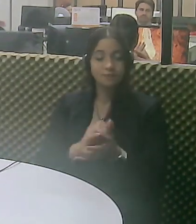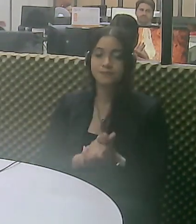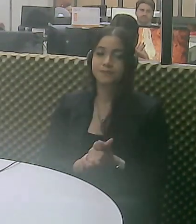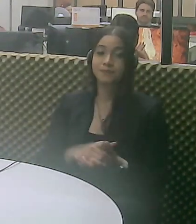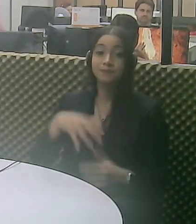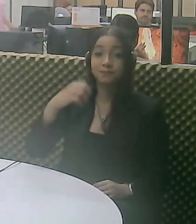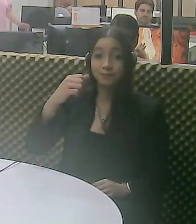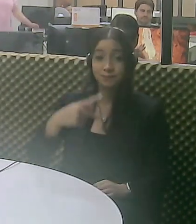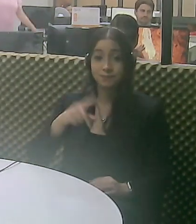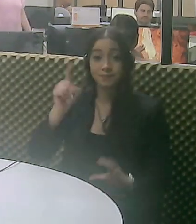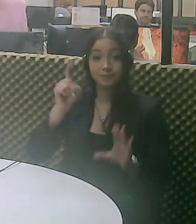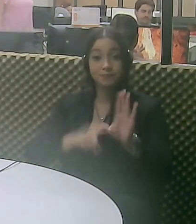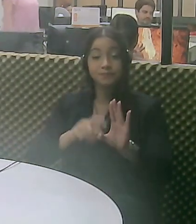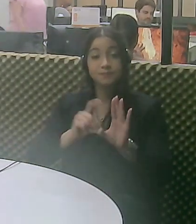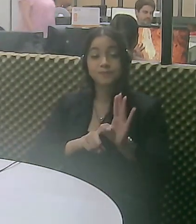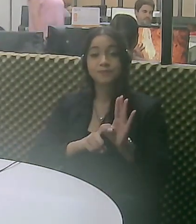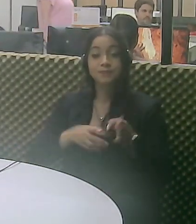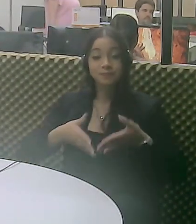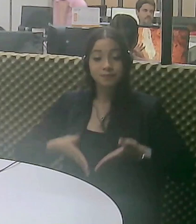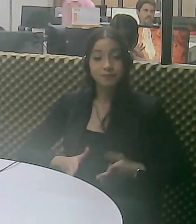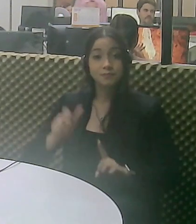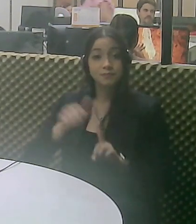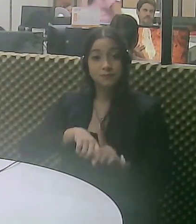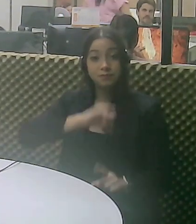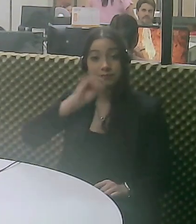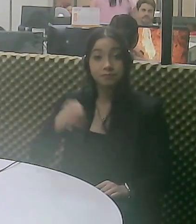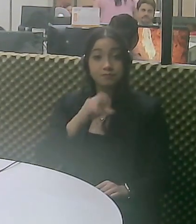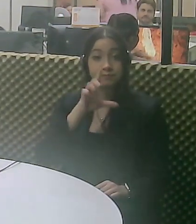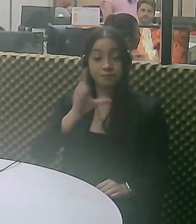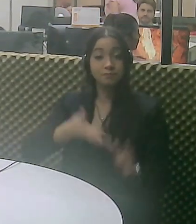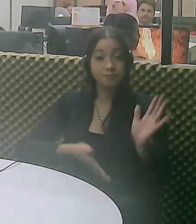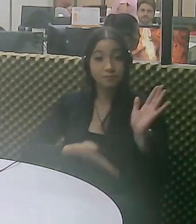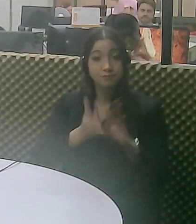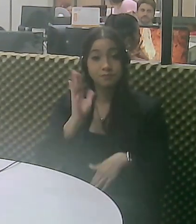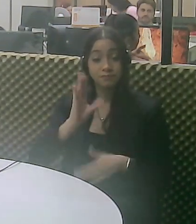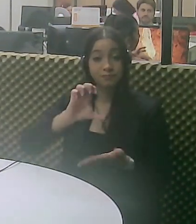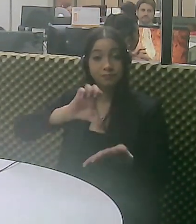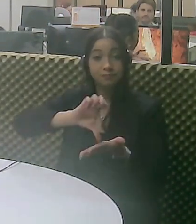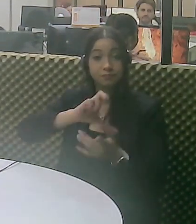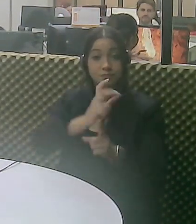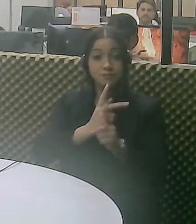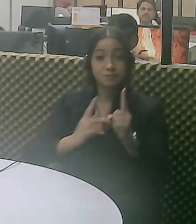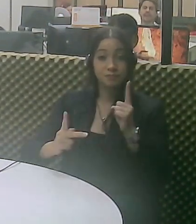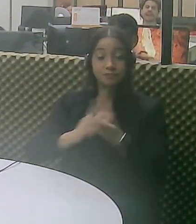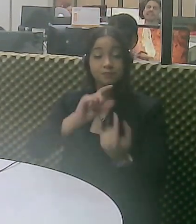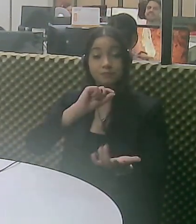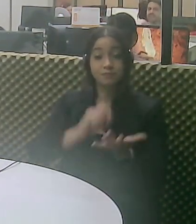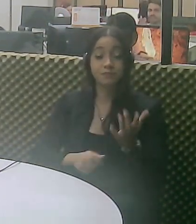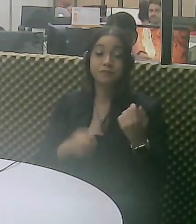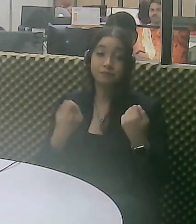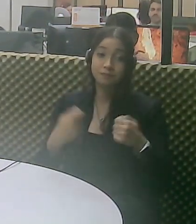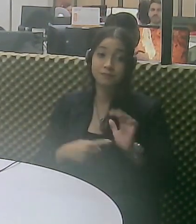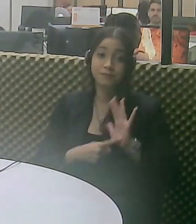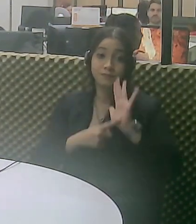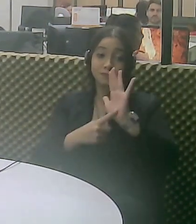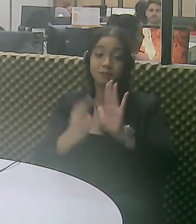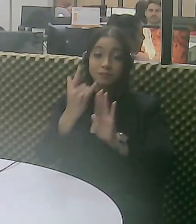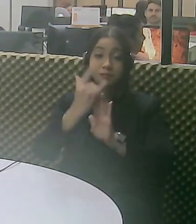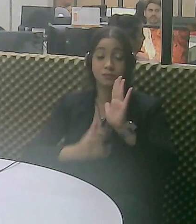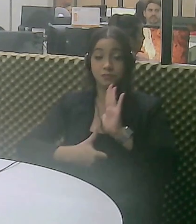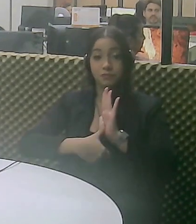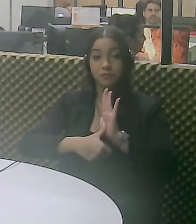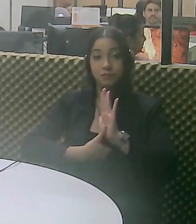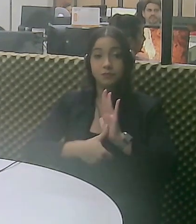Os aposentados e pensionistas nascidos em julho devem procurar a sede do IPREMO. Para o recadastramento é preciso apresentar documento